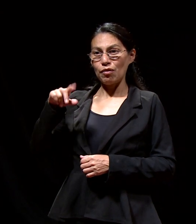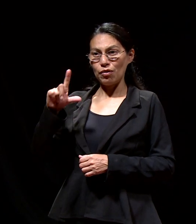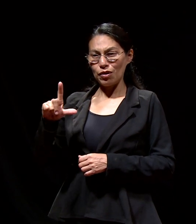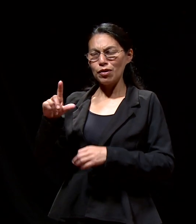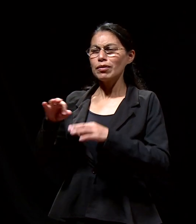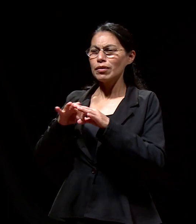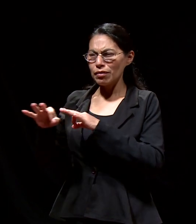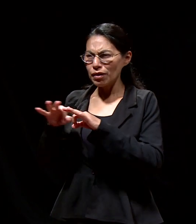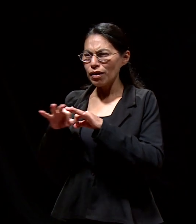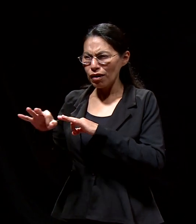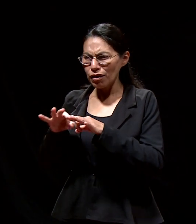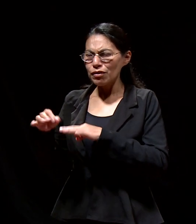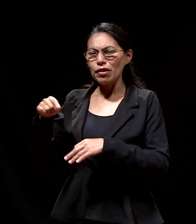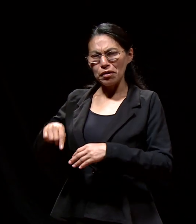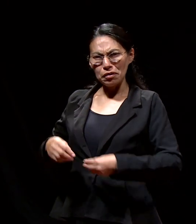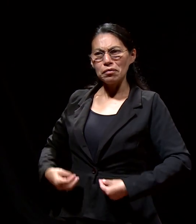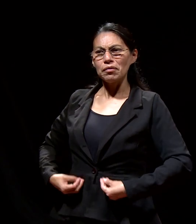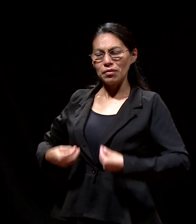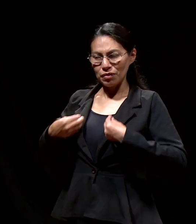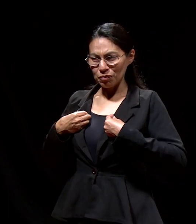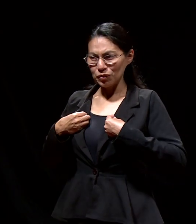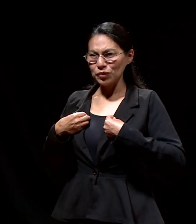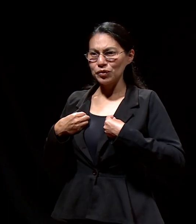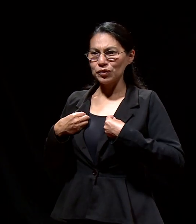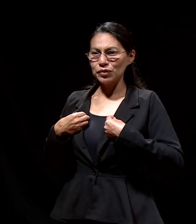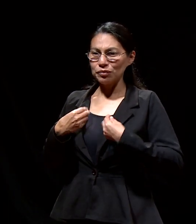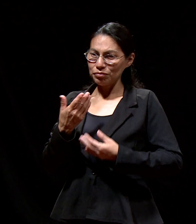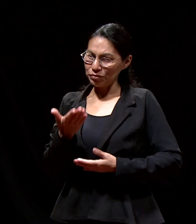aquí radicamos y eles